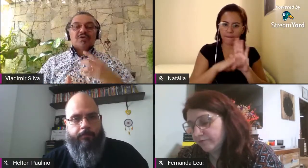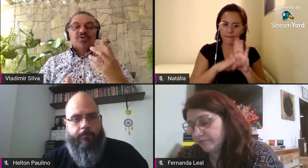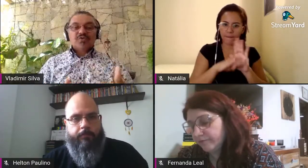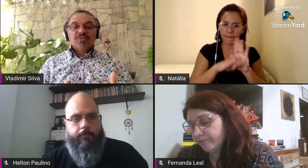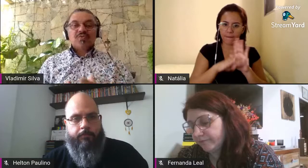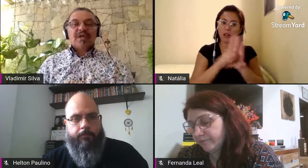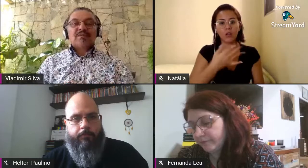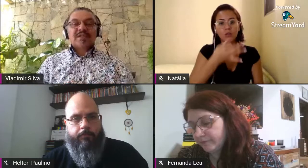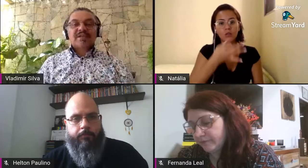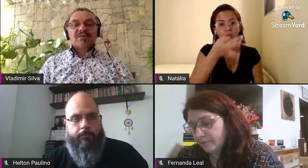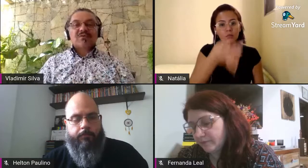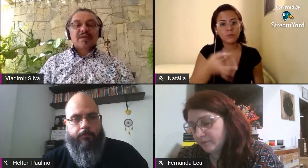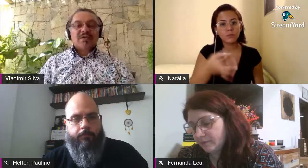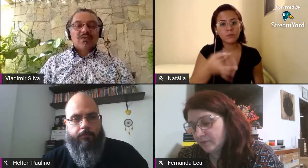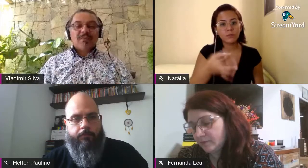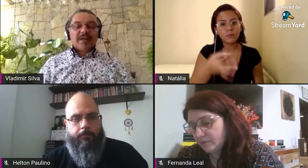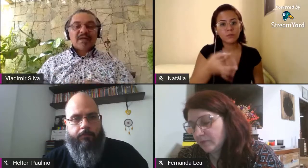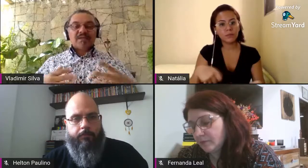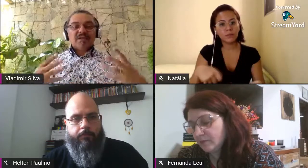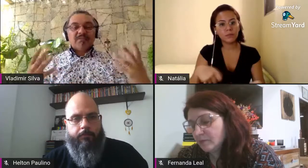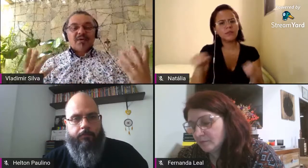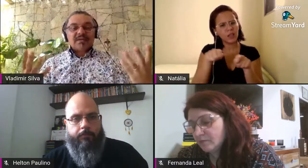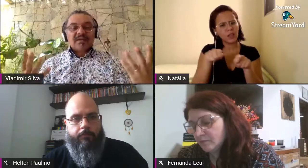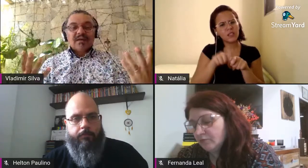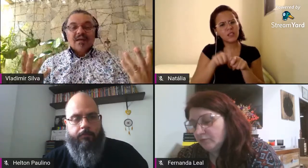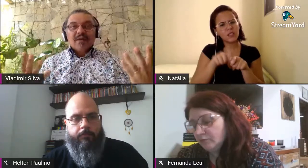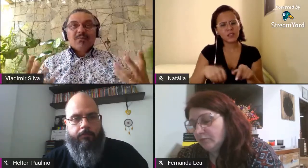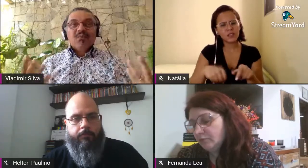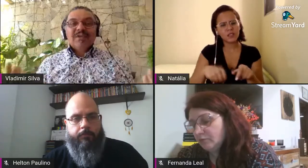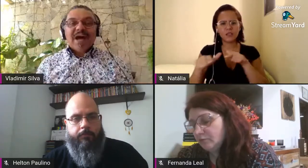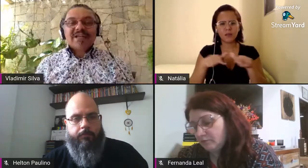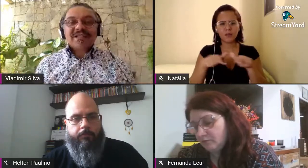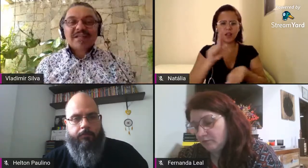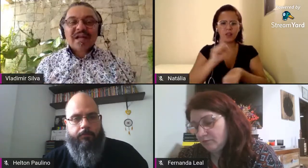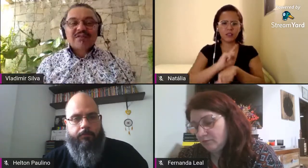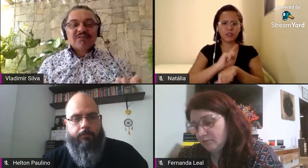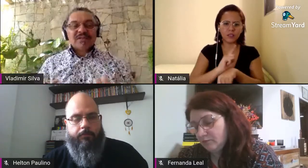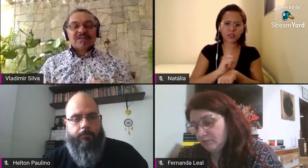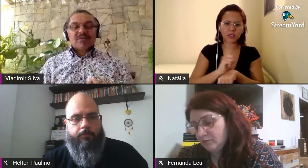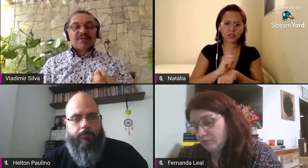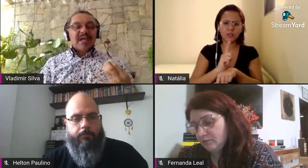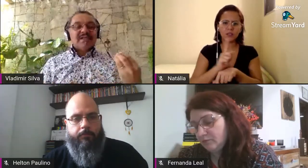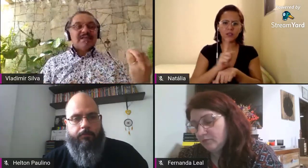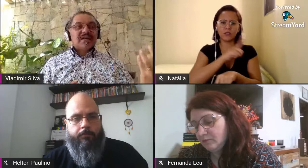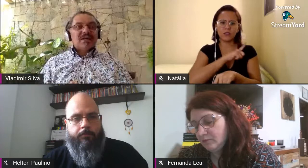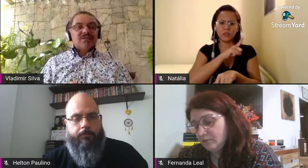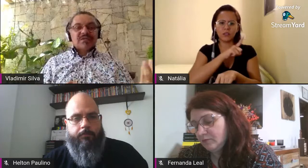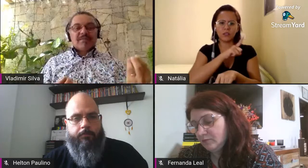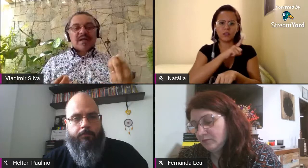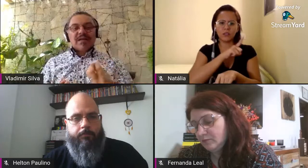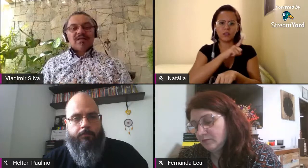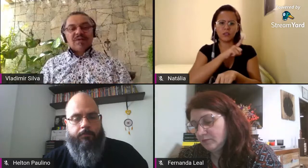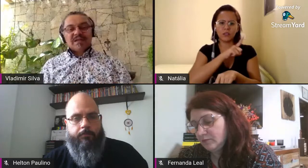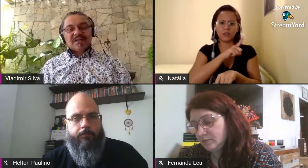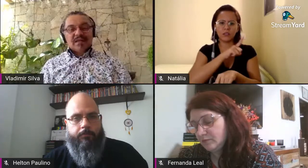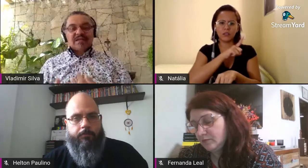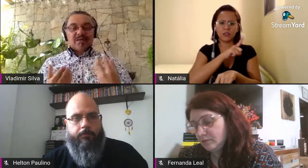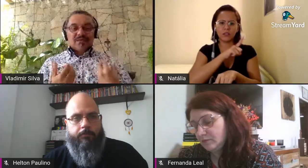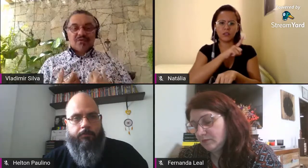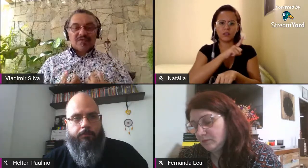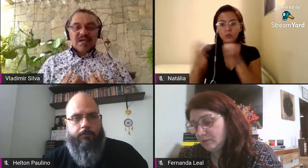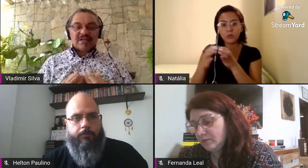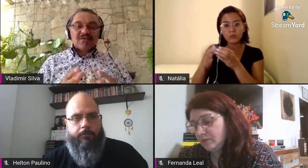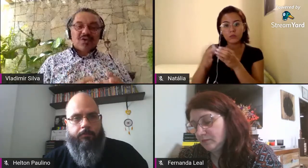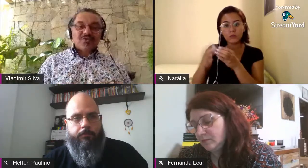gestão junto à administração superior para que a gente possa mudar esse cenário. Você veja, são 10 anos trabalhando nessa